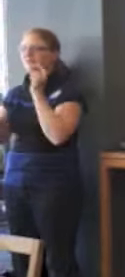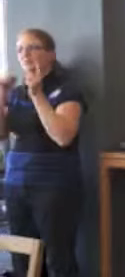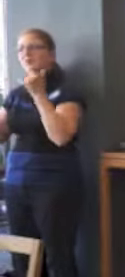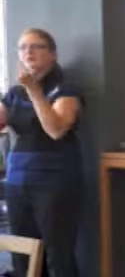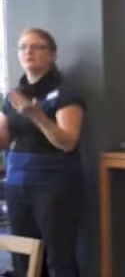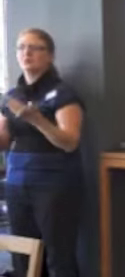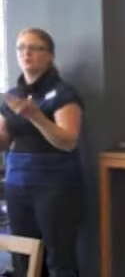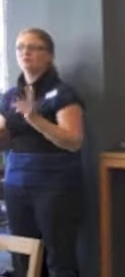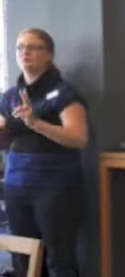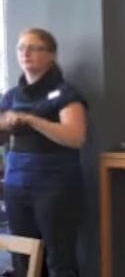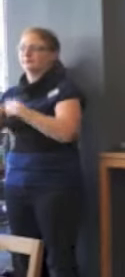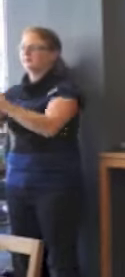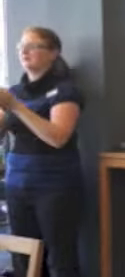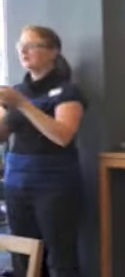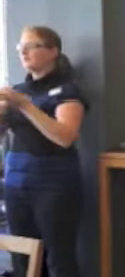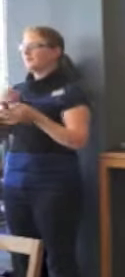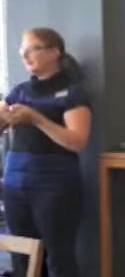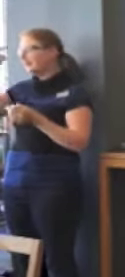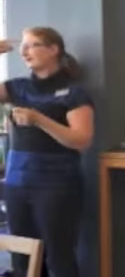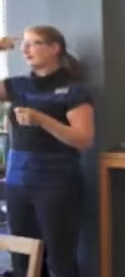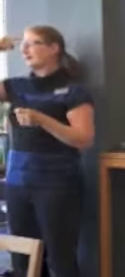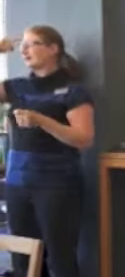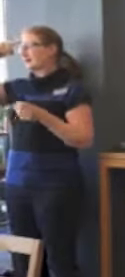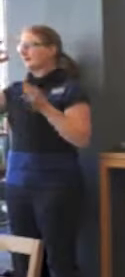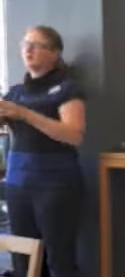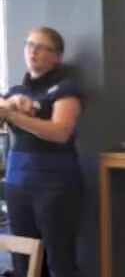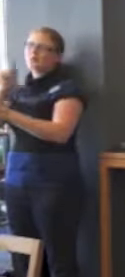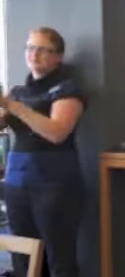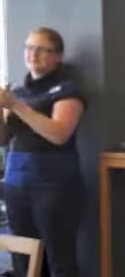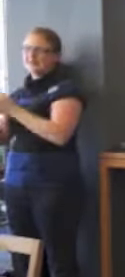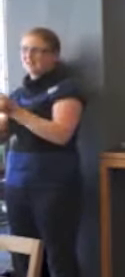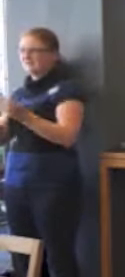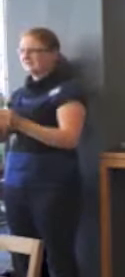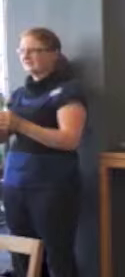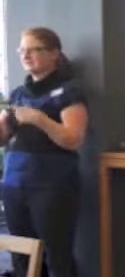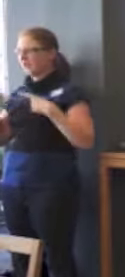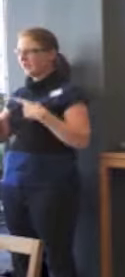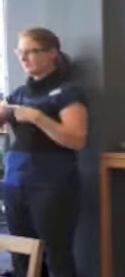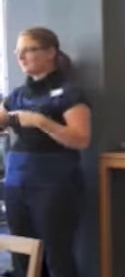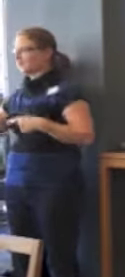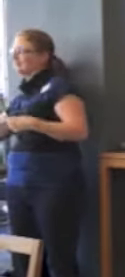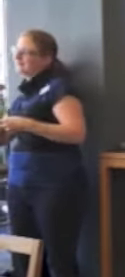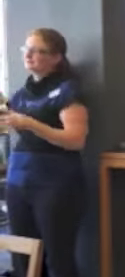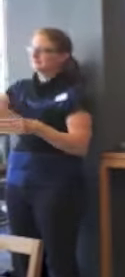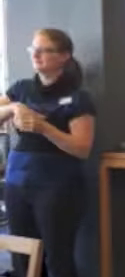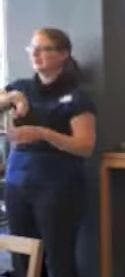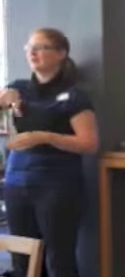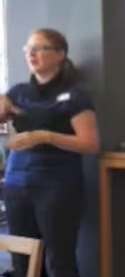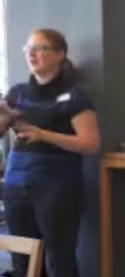och utveckla hur vi kan tänka in långtidsarbetslösa tidigt i regionala